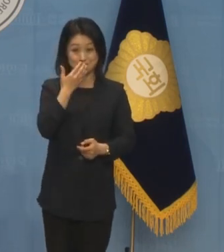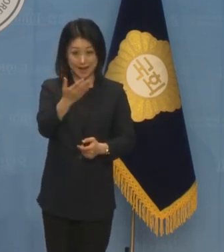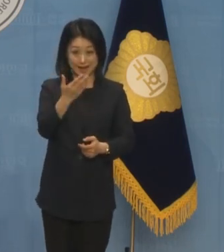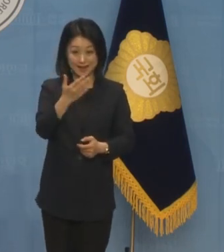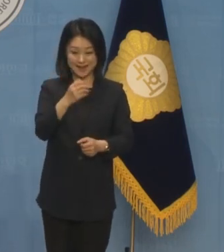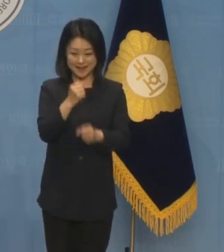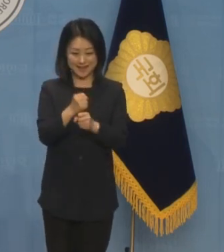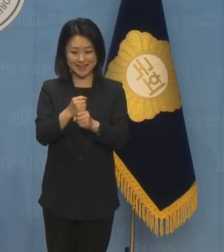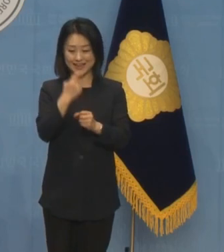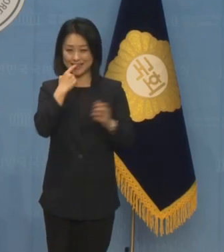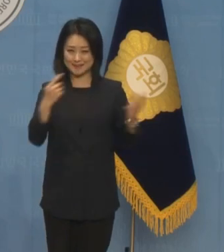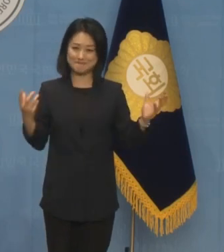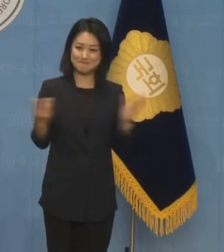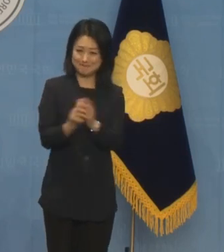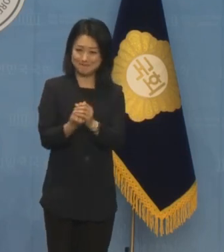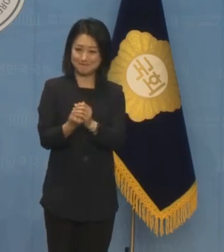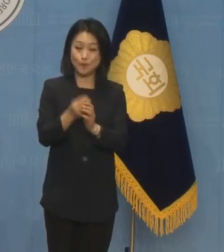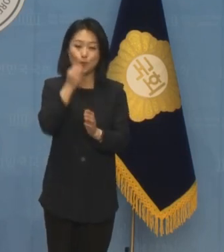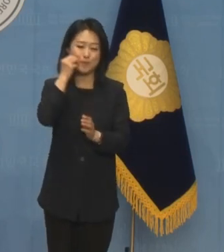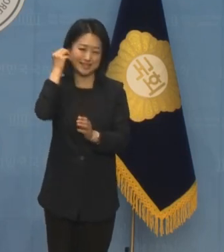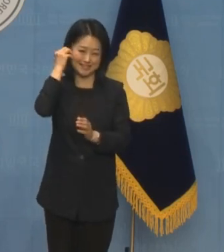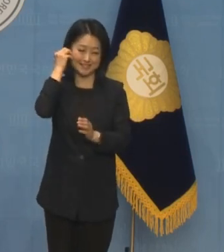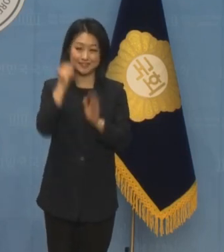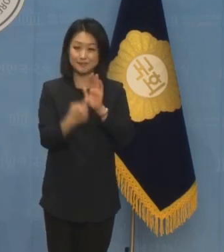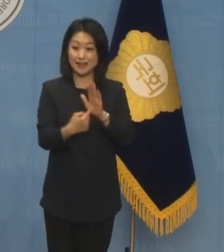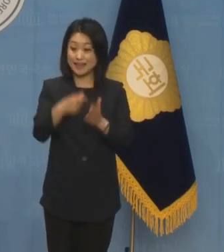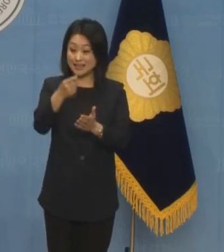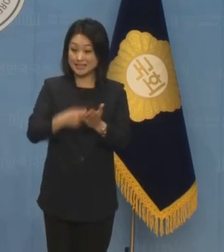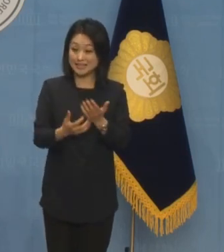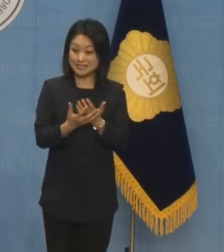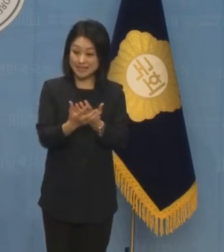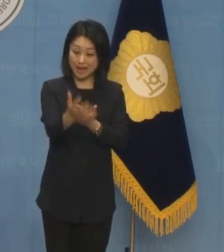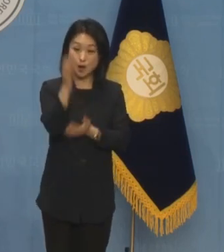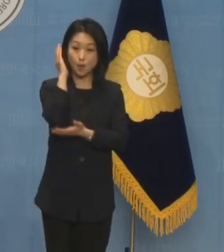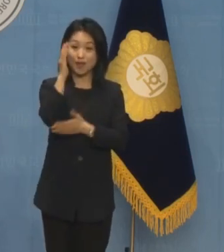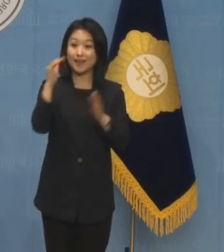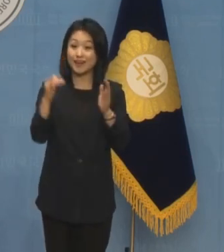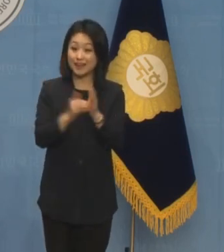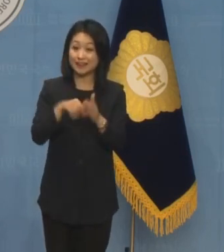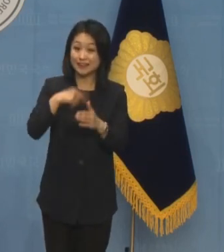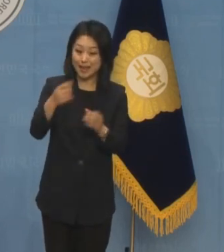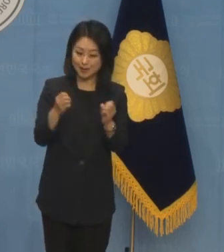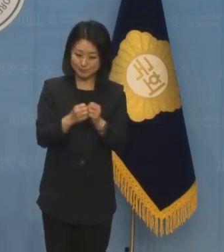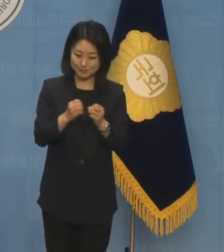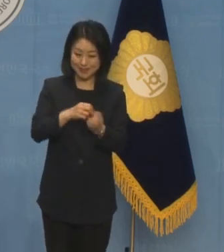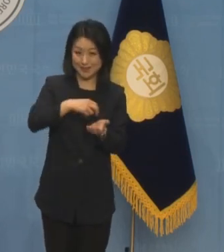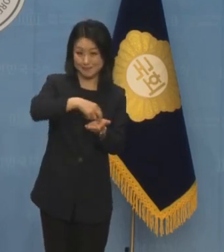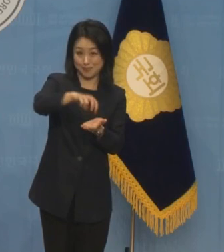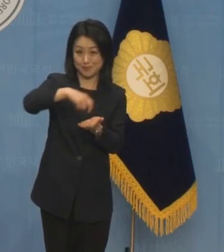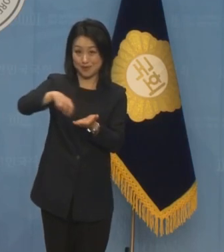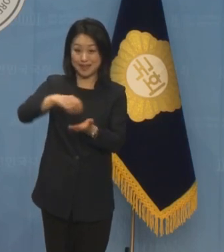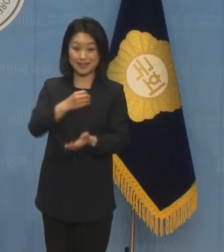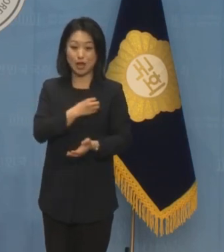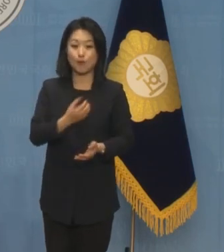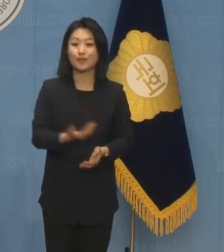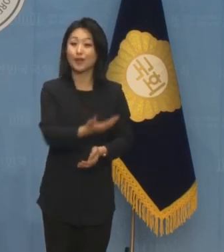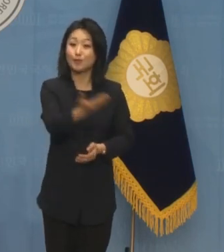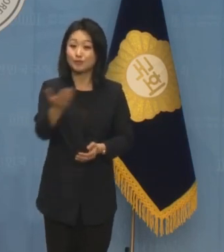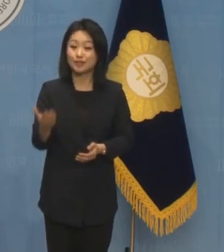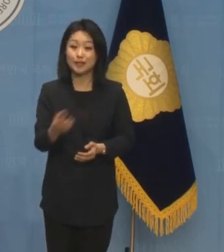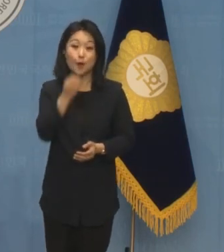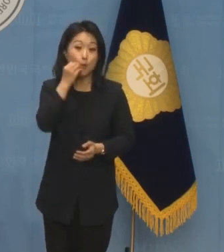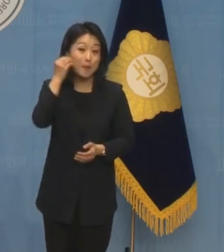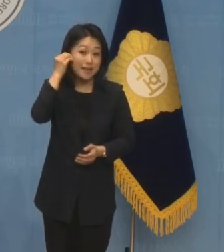제작이 완료되었습니다. 이 기자회견이 끝난 직후 문자 메시지를 통해 전 당원에게